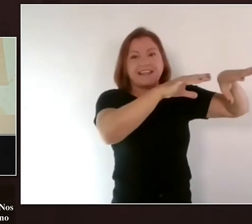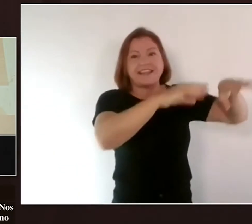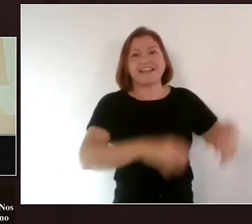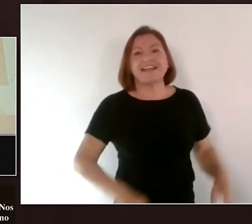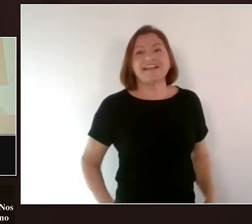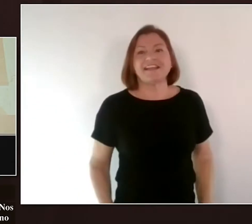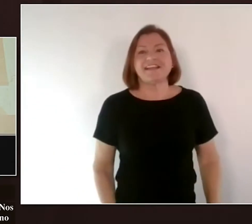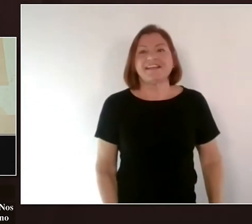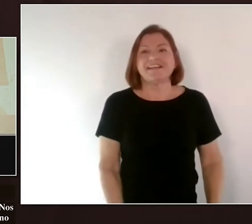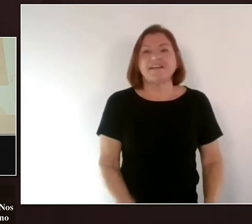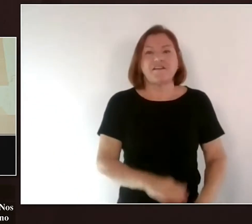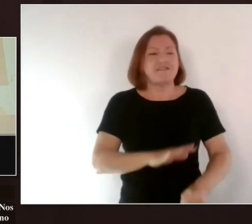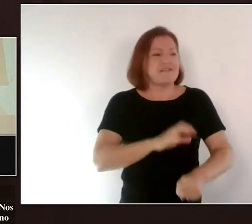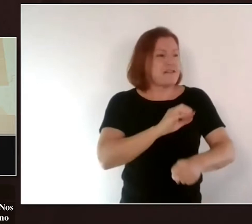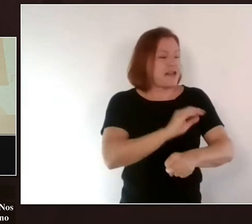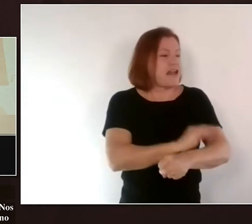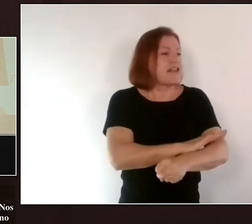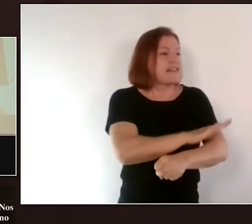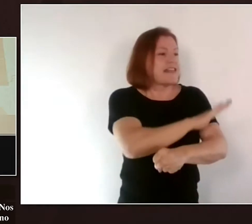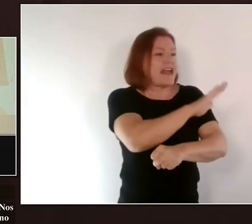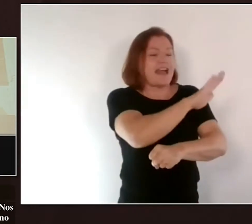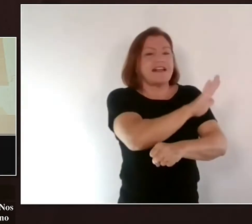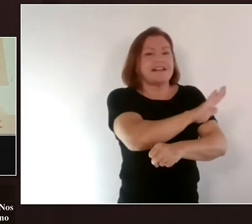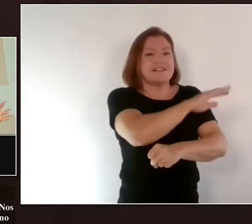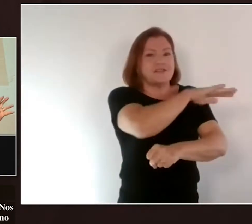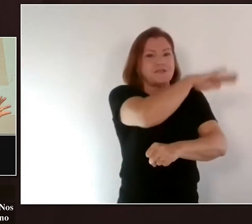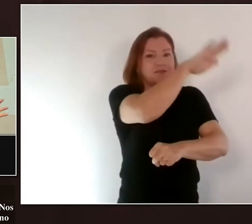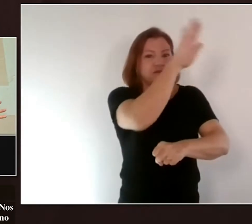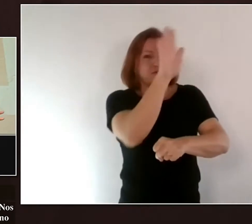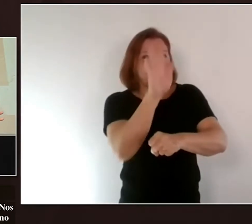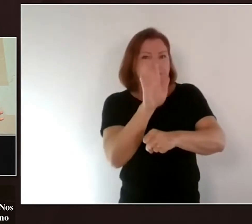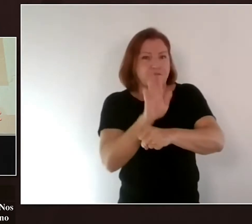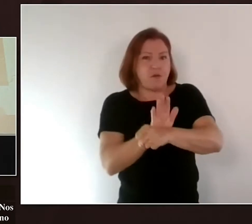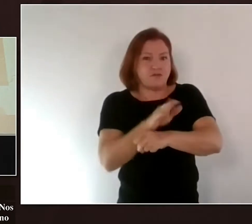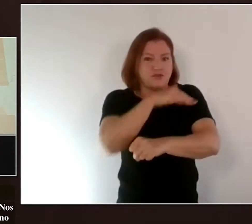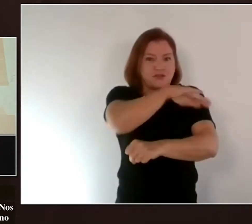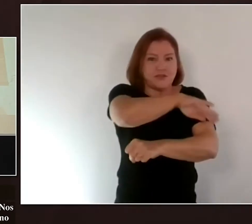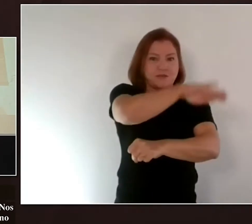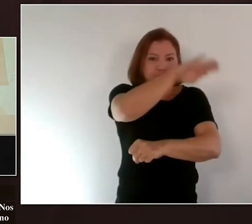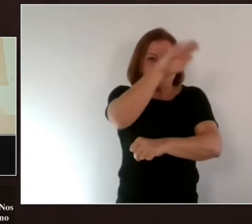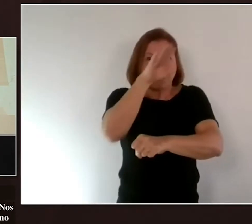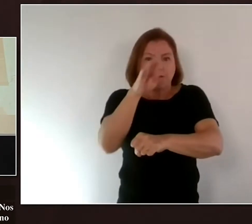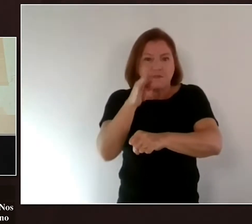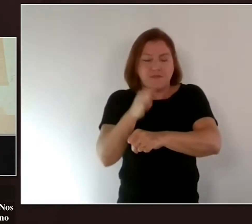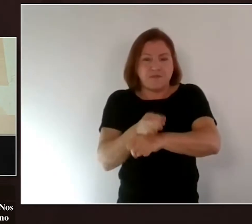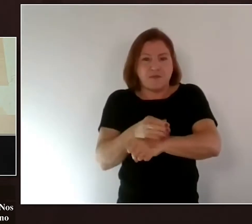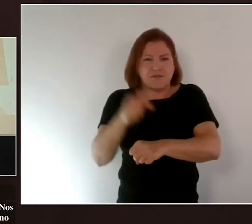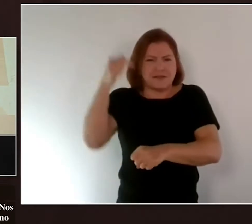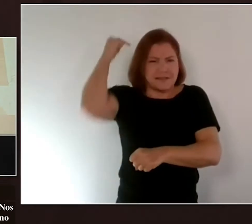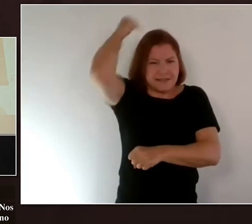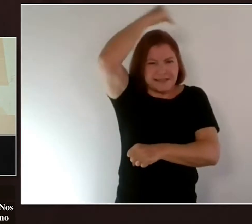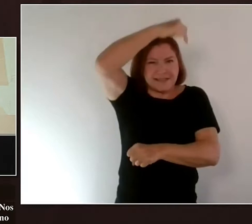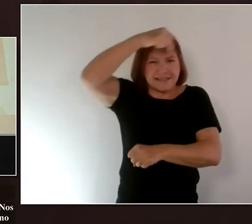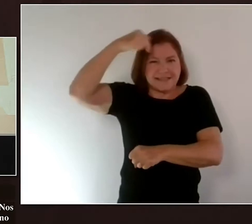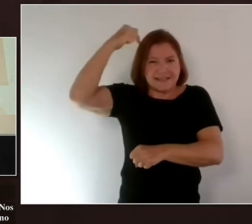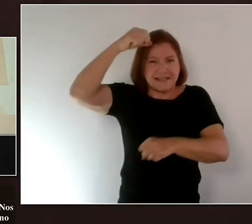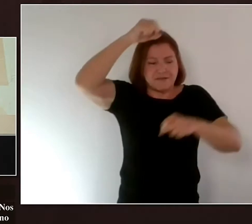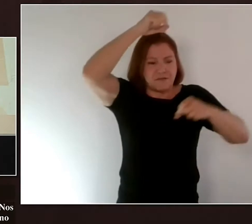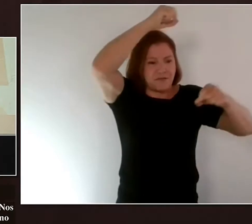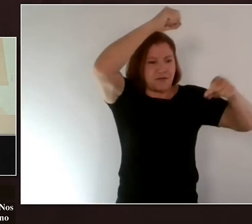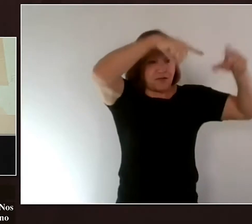Nos montes santos. Irmãos, essas gotas só estão caindo só nos montes santos, só em